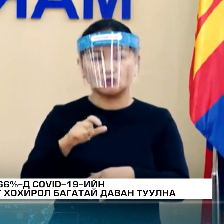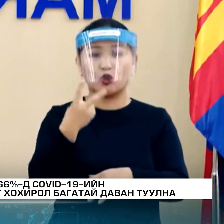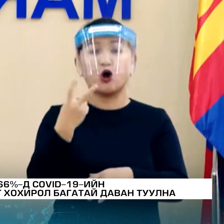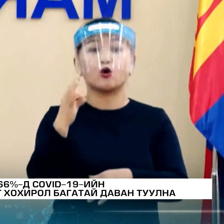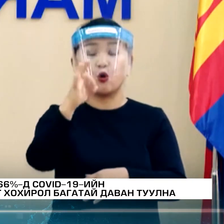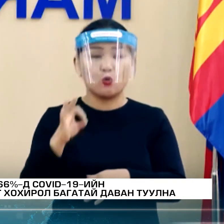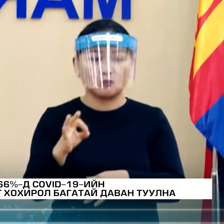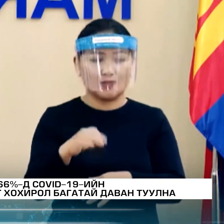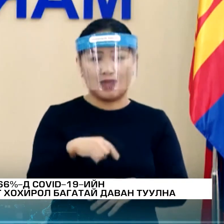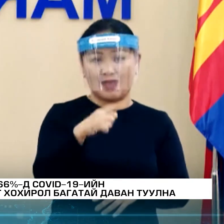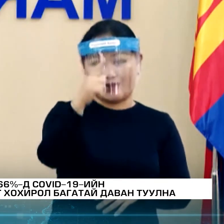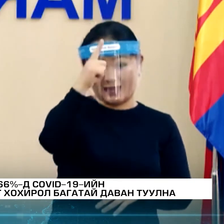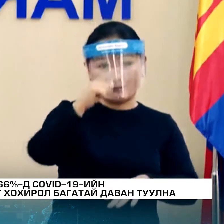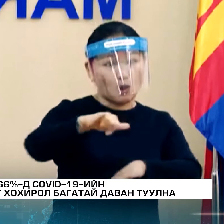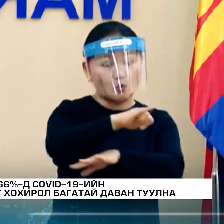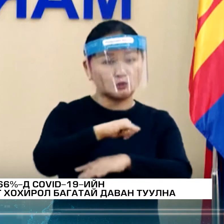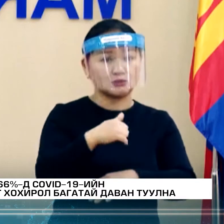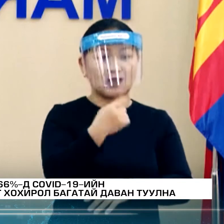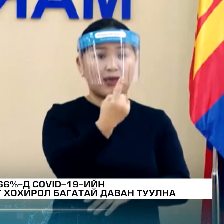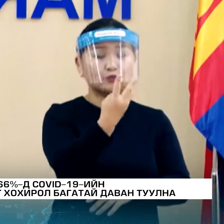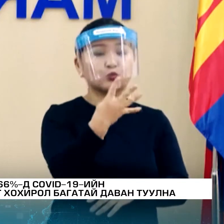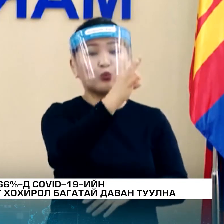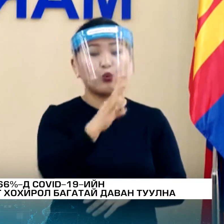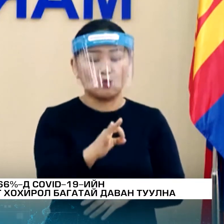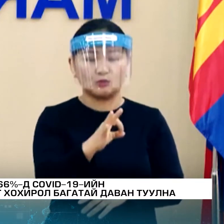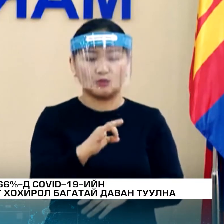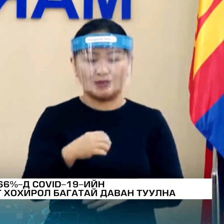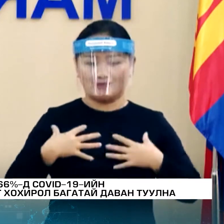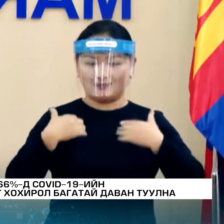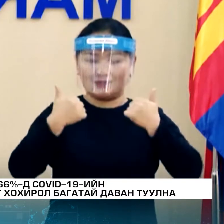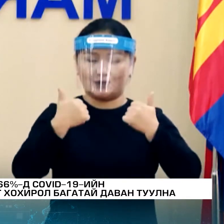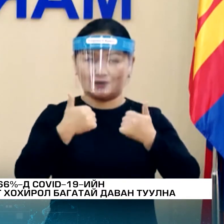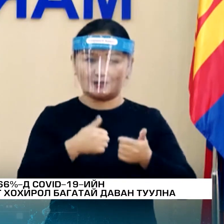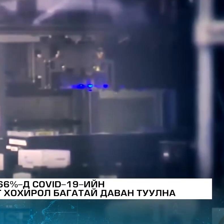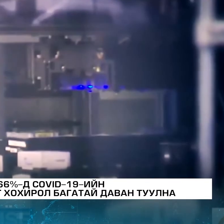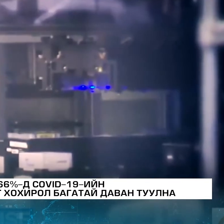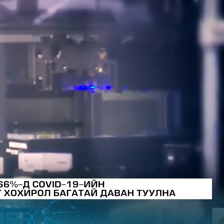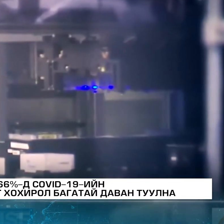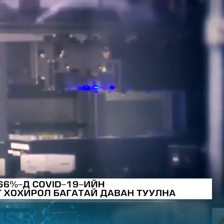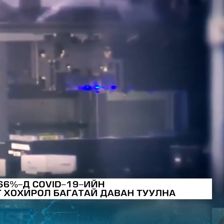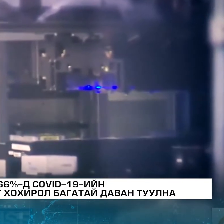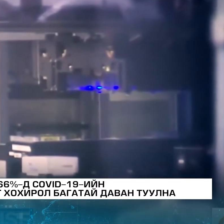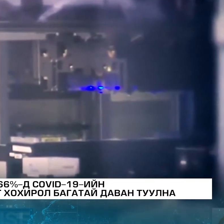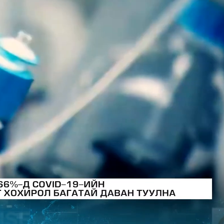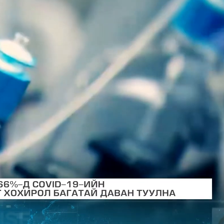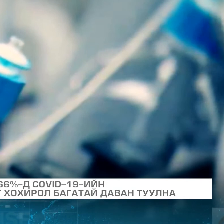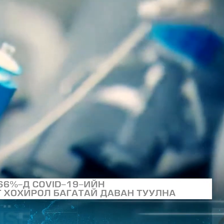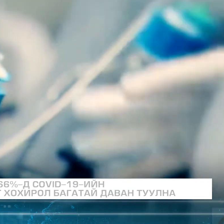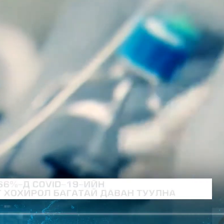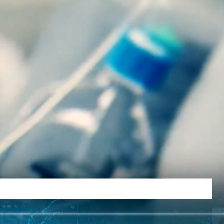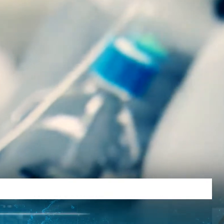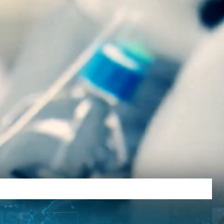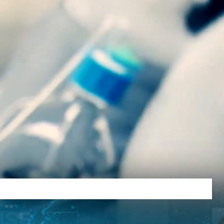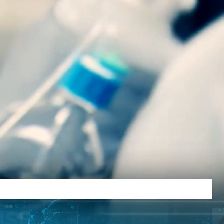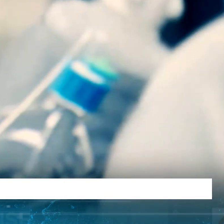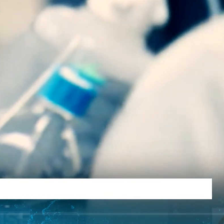улс нийт хүн амынхаа 14% нь дархлаа тогтсон байж магадгүй гэж одоо ингэж үтсэн байна. Мөн Америкийн нэгэн улсын Жорж Вашингтон